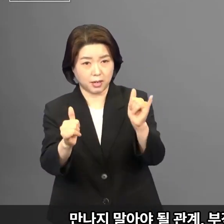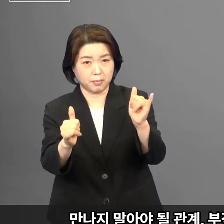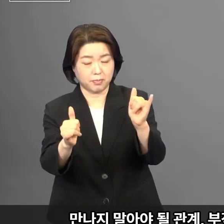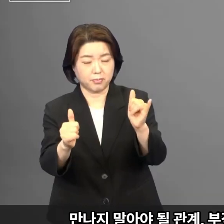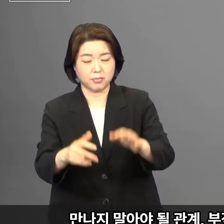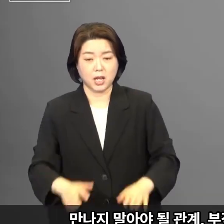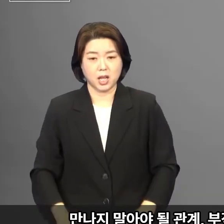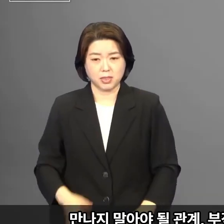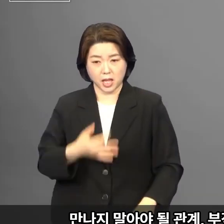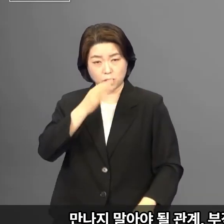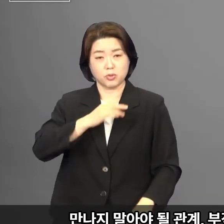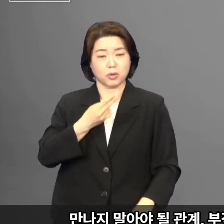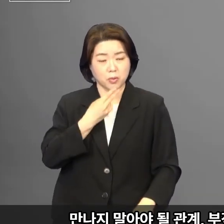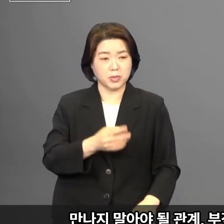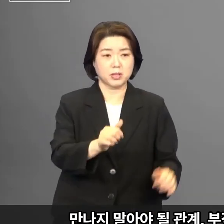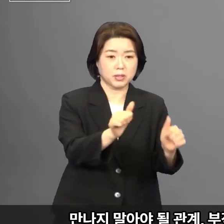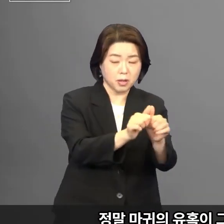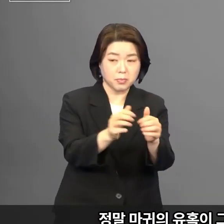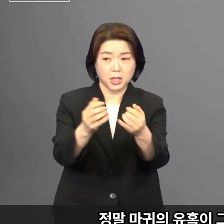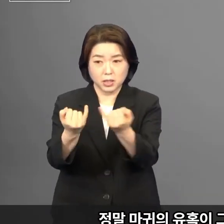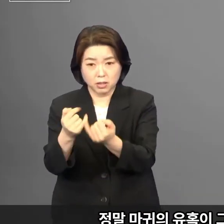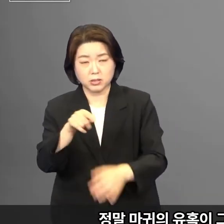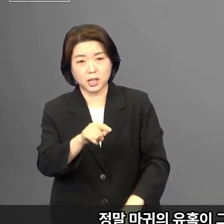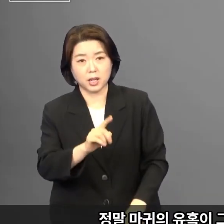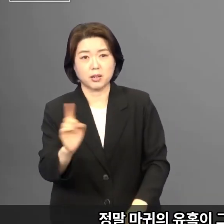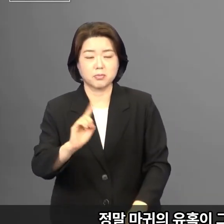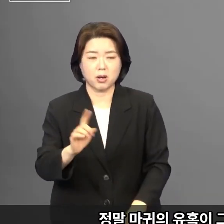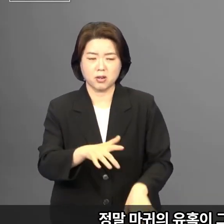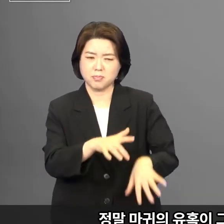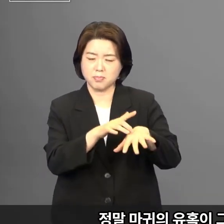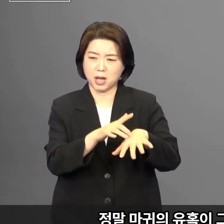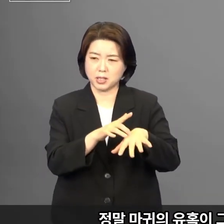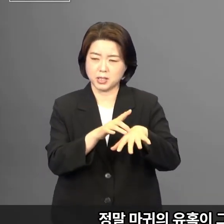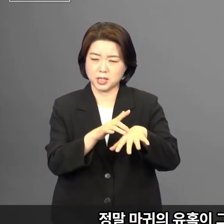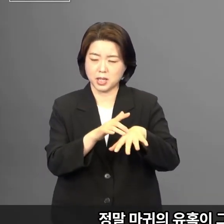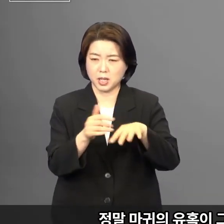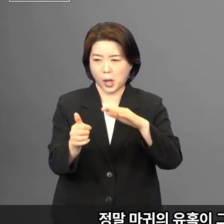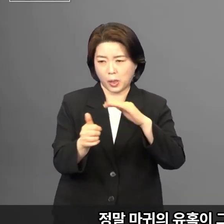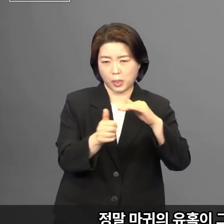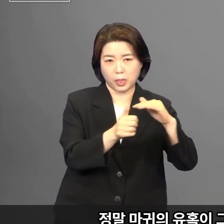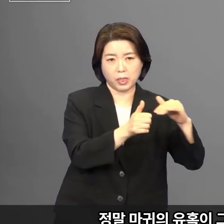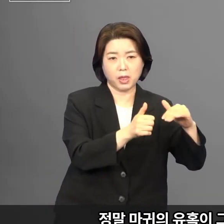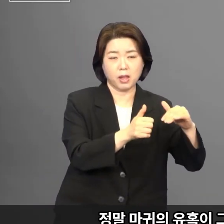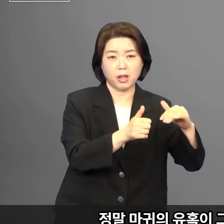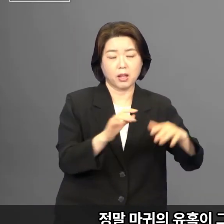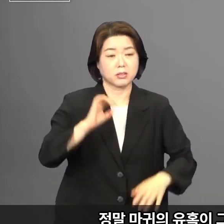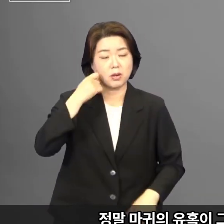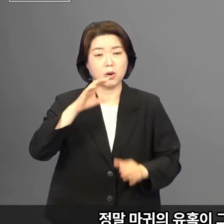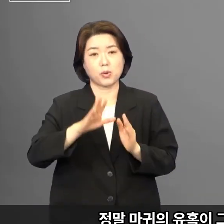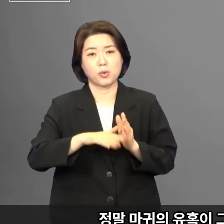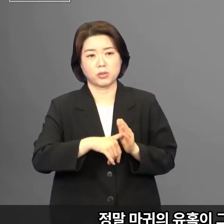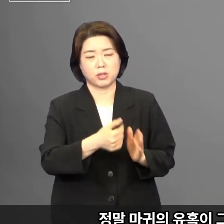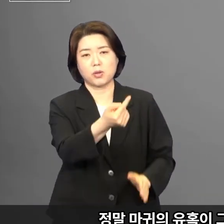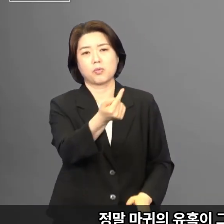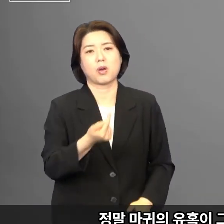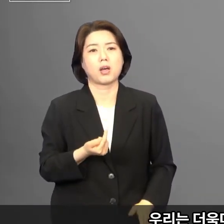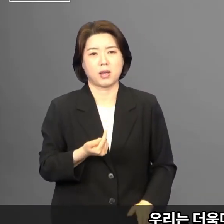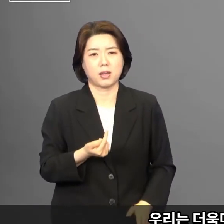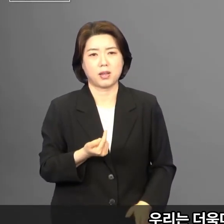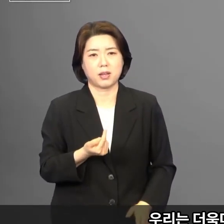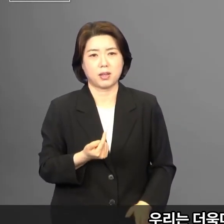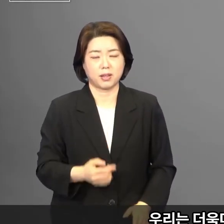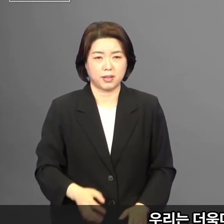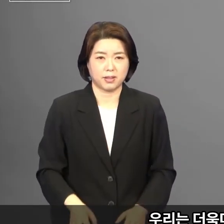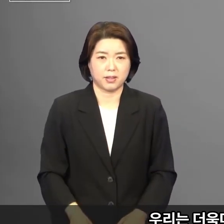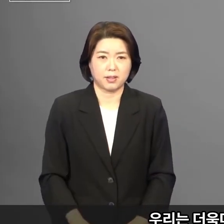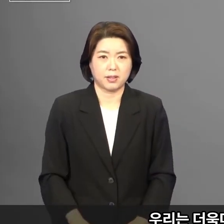말아야 될 남자, 여자, 정말 마귀의 유혹이 그 어려운 시기에 다가오기에